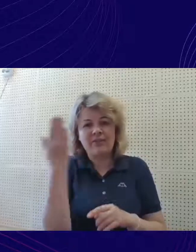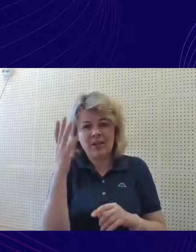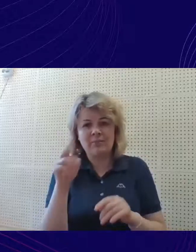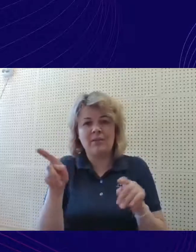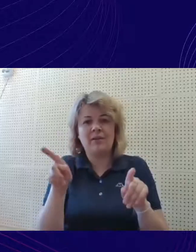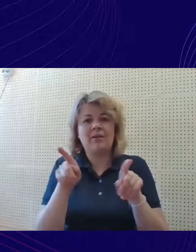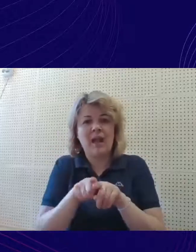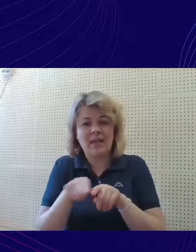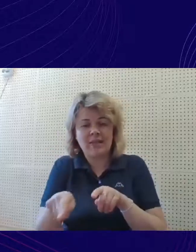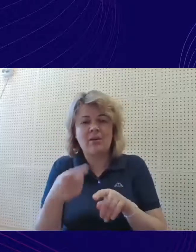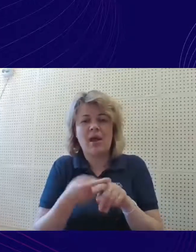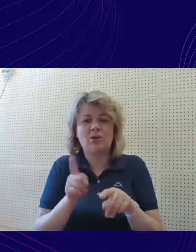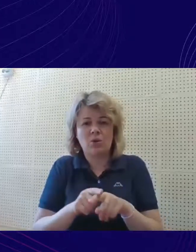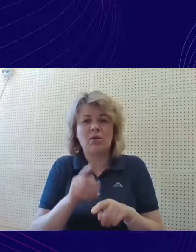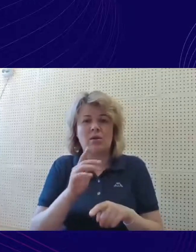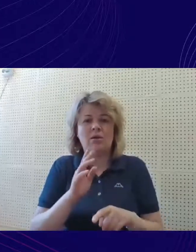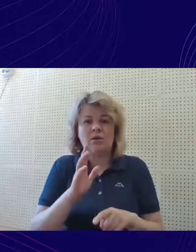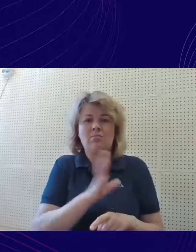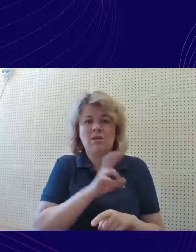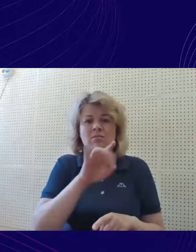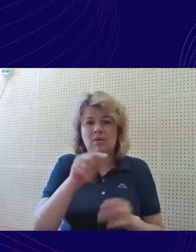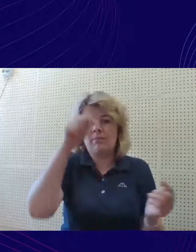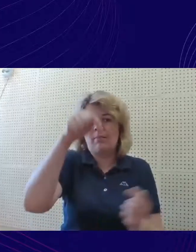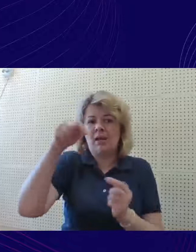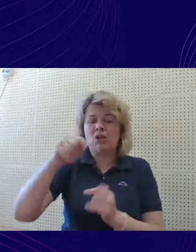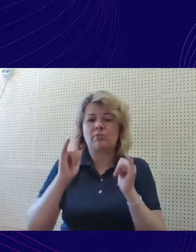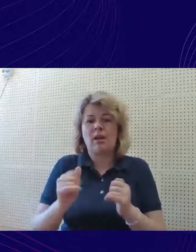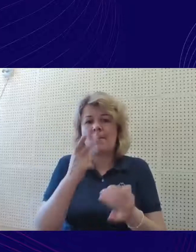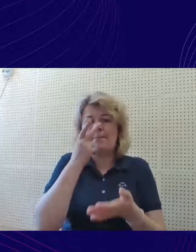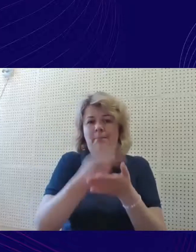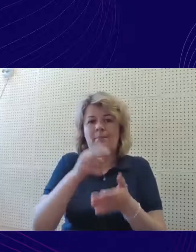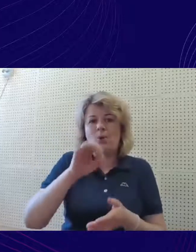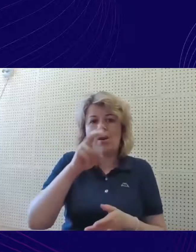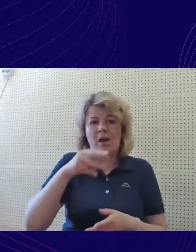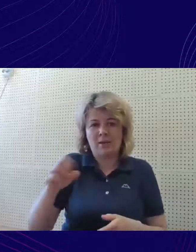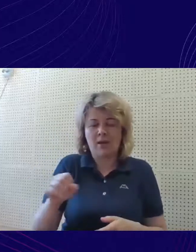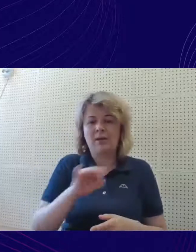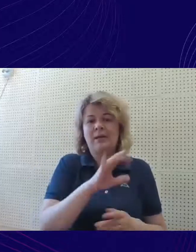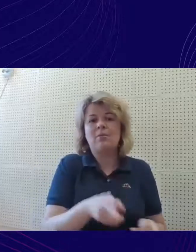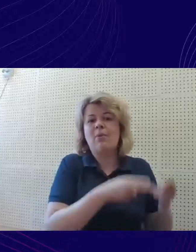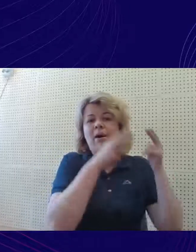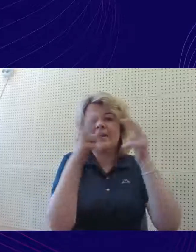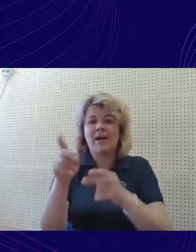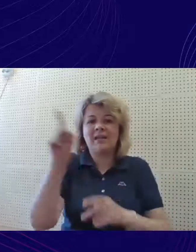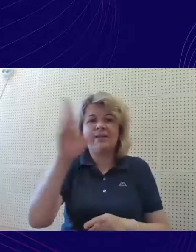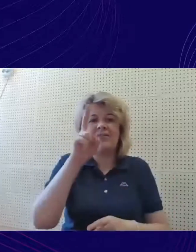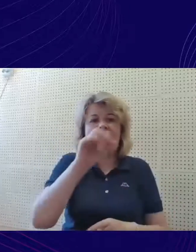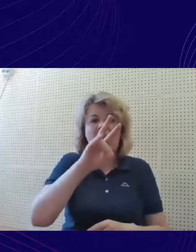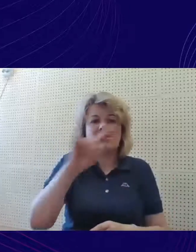был приемлем для проката, и поехать в Канны для того,